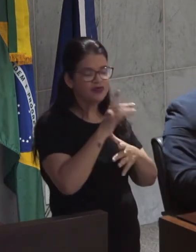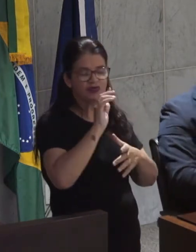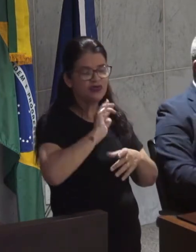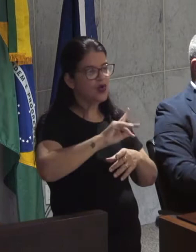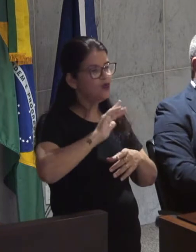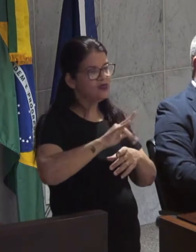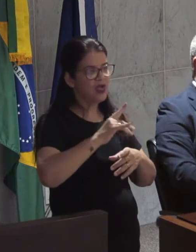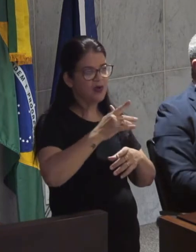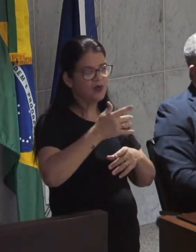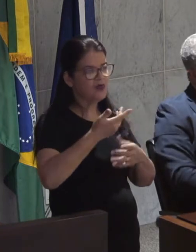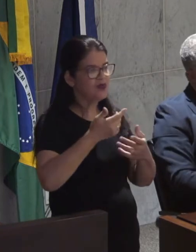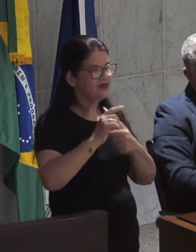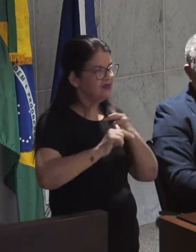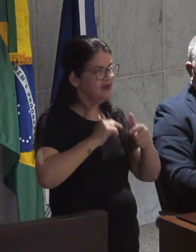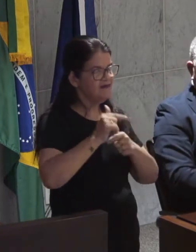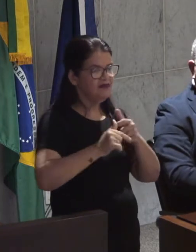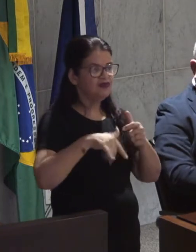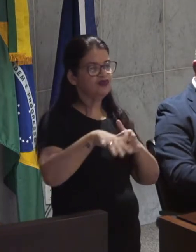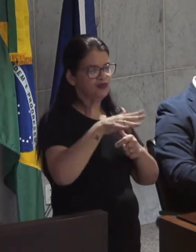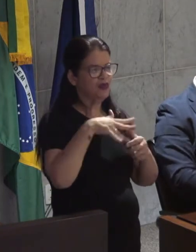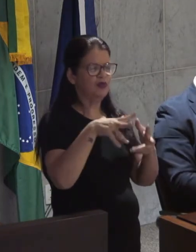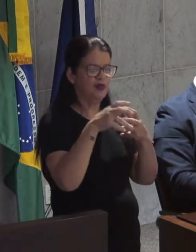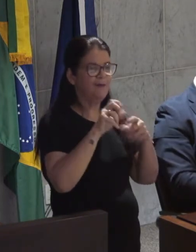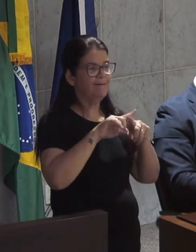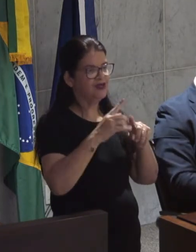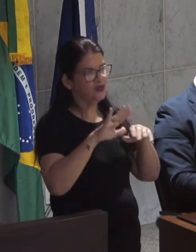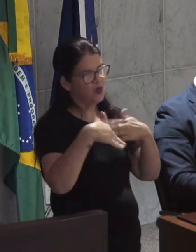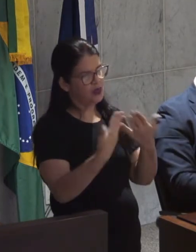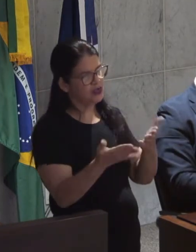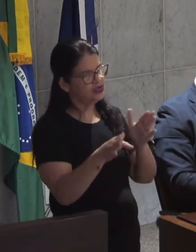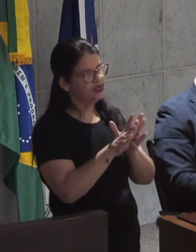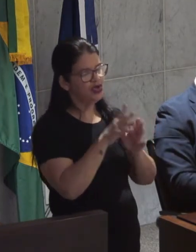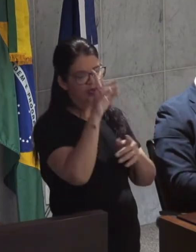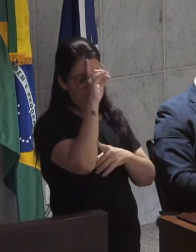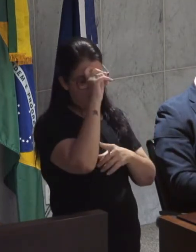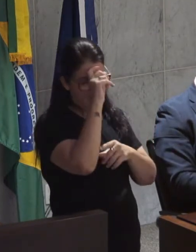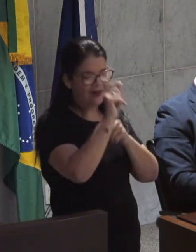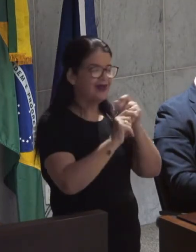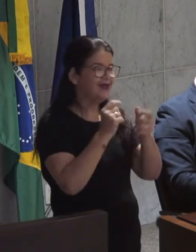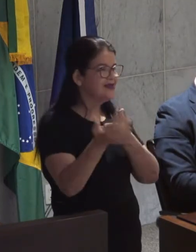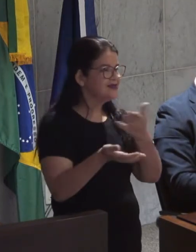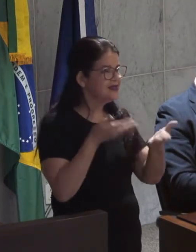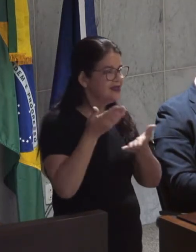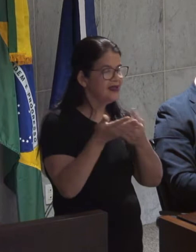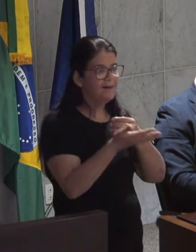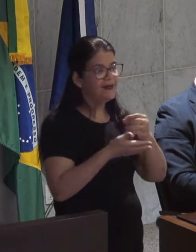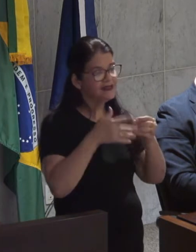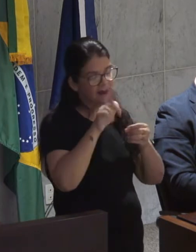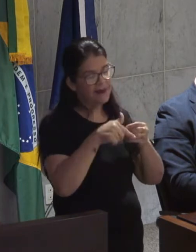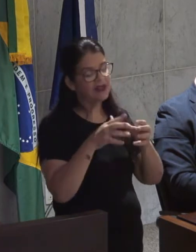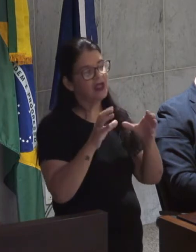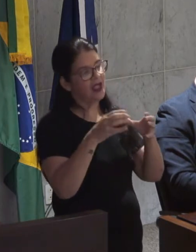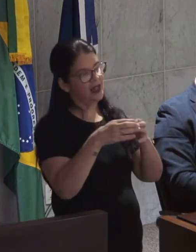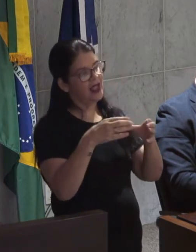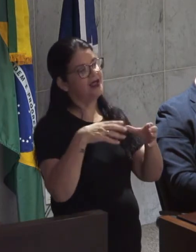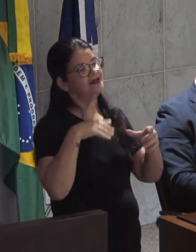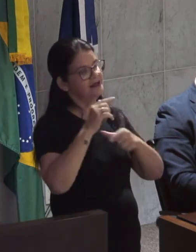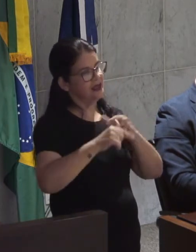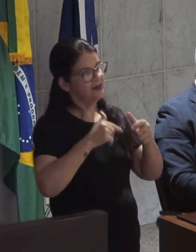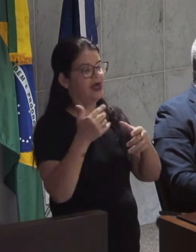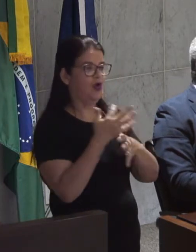público percebem. Mas quando a gente chega no hospital, quem está sendo atendido basicamente é a classe trabalhadora,